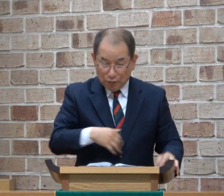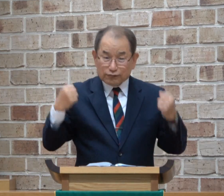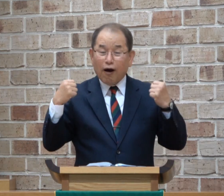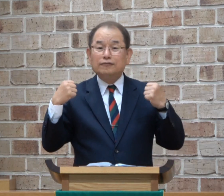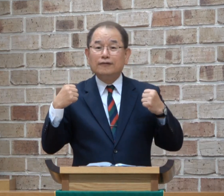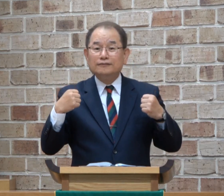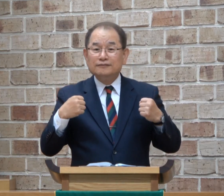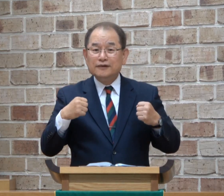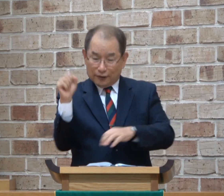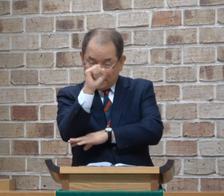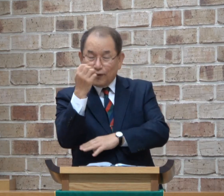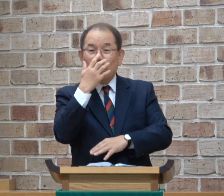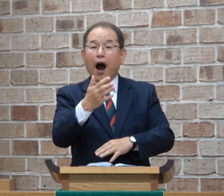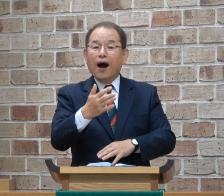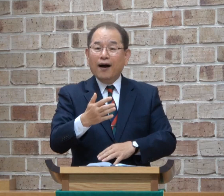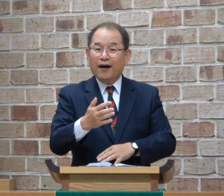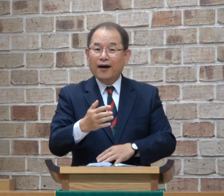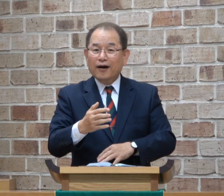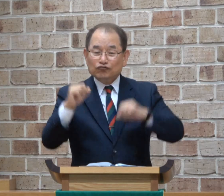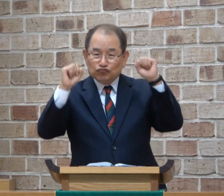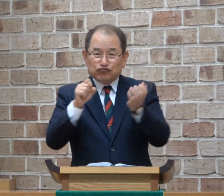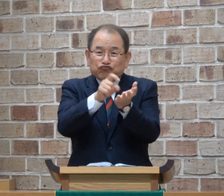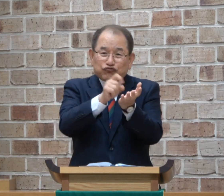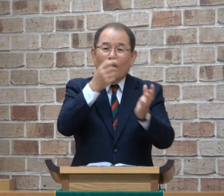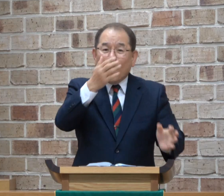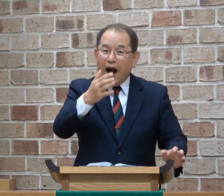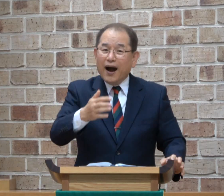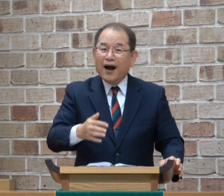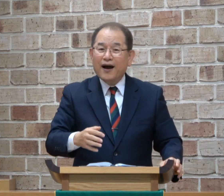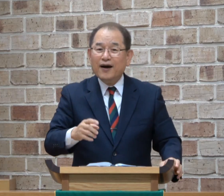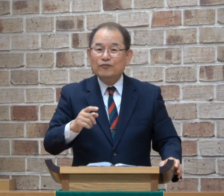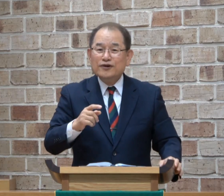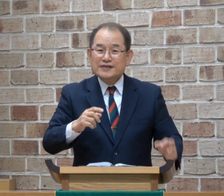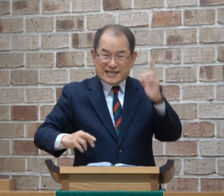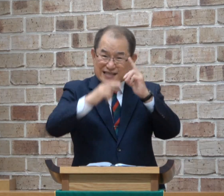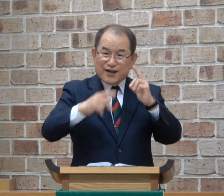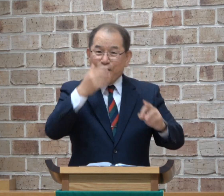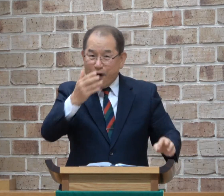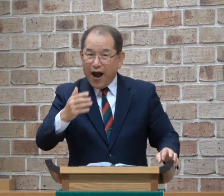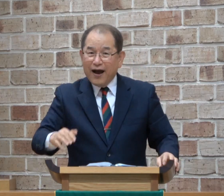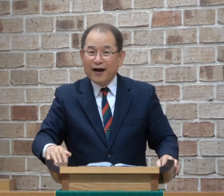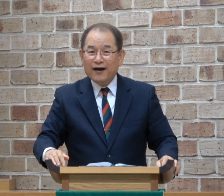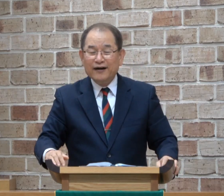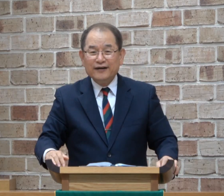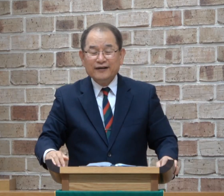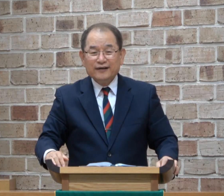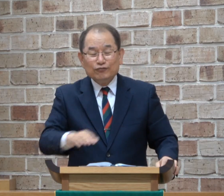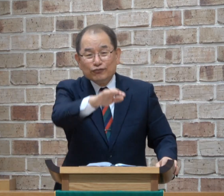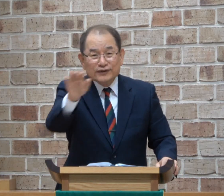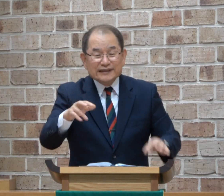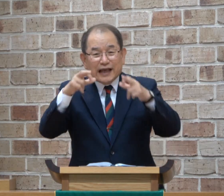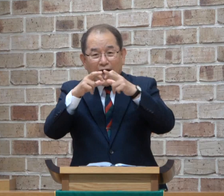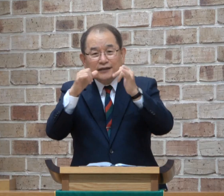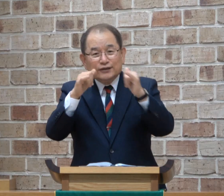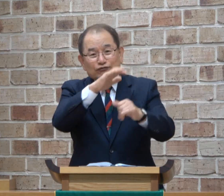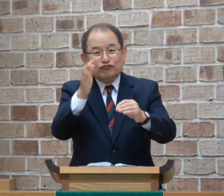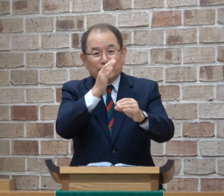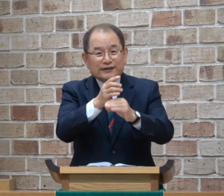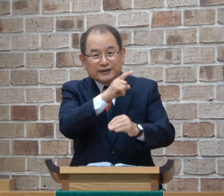운전도 하고 축구도 하고 뭐 여러 가지 장애인 가운데 신체가